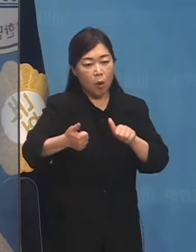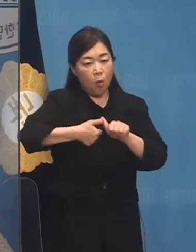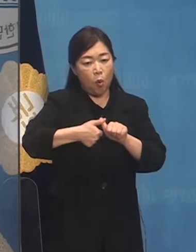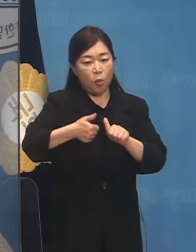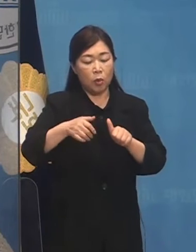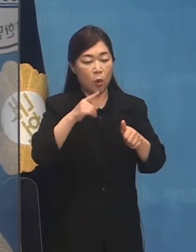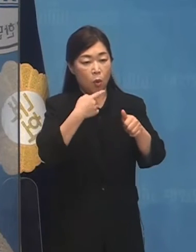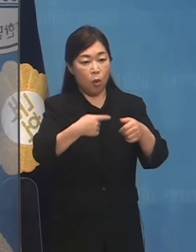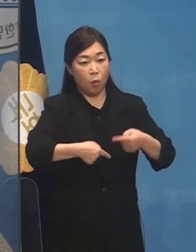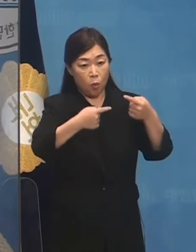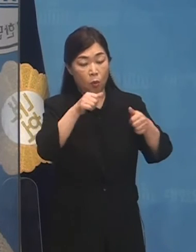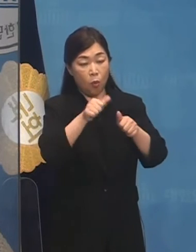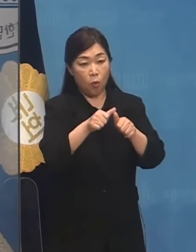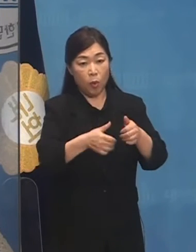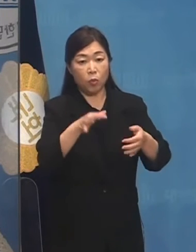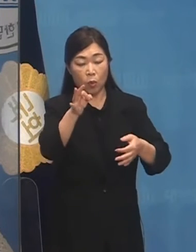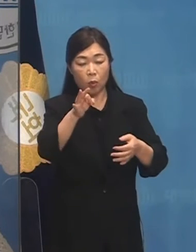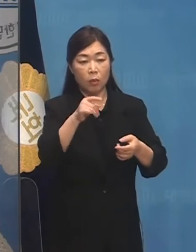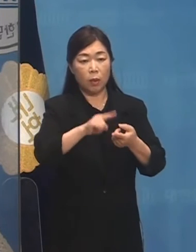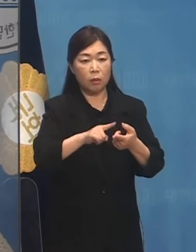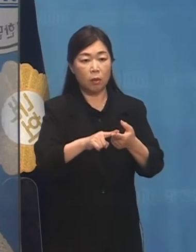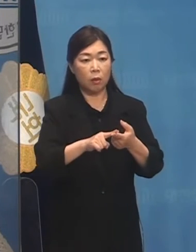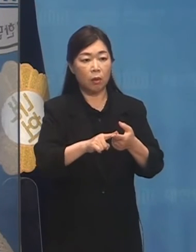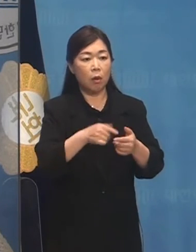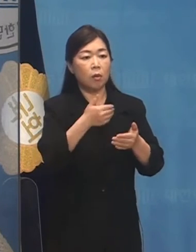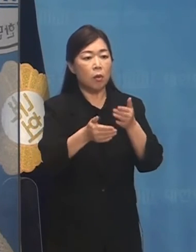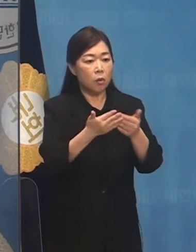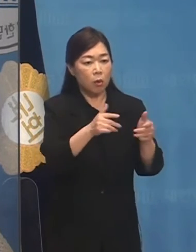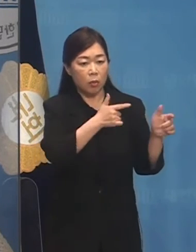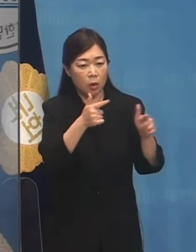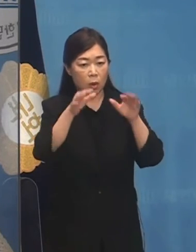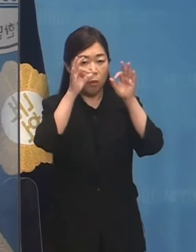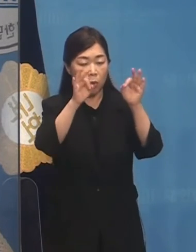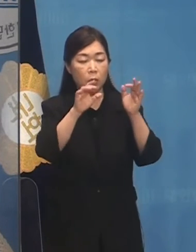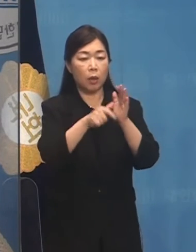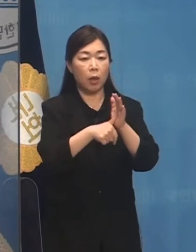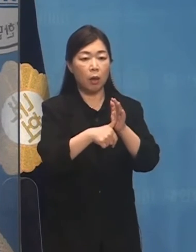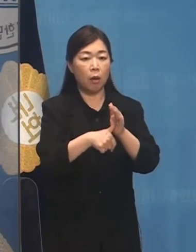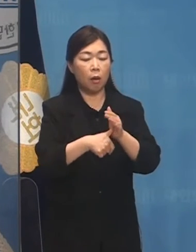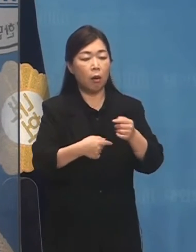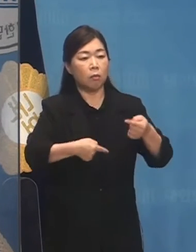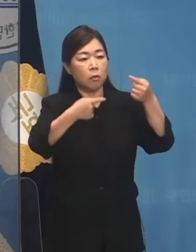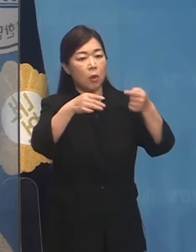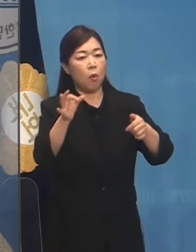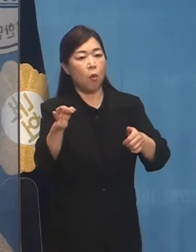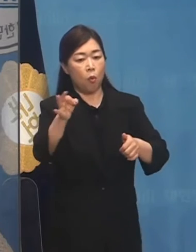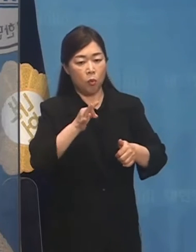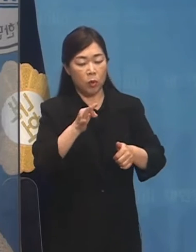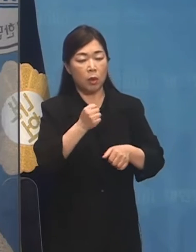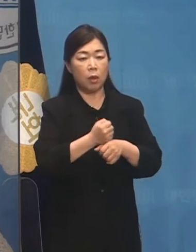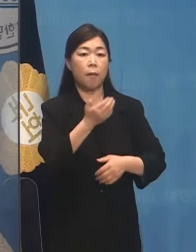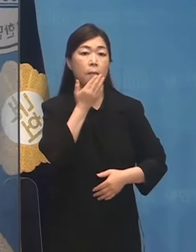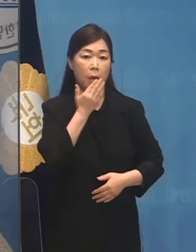것에 대해서 경력이라든지 이런 거에 비춰봐서 그 정도 고문료는 받을 수